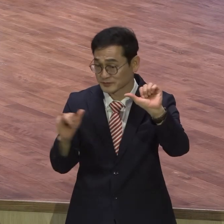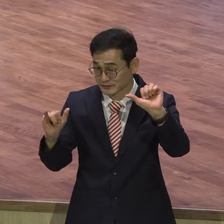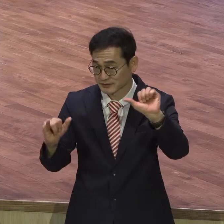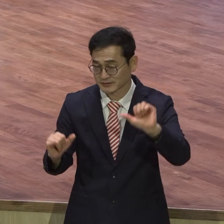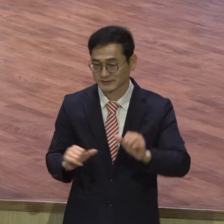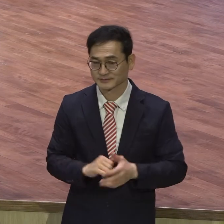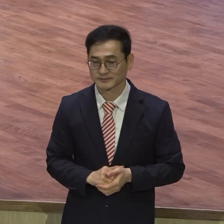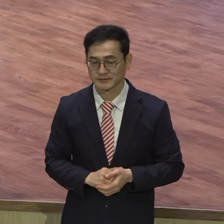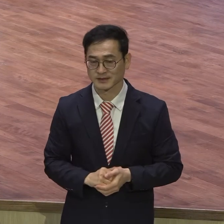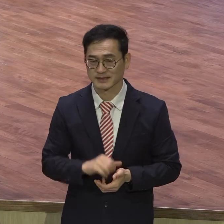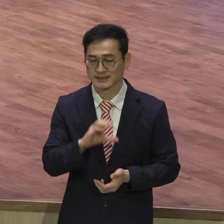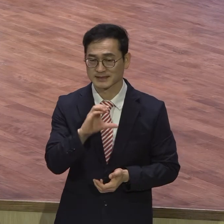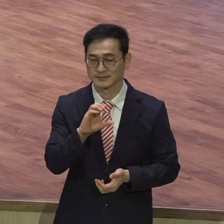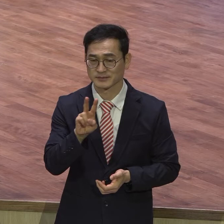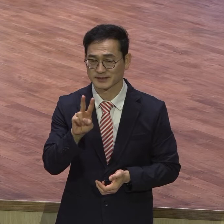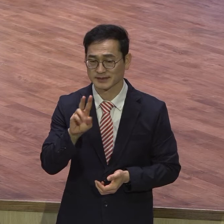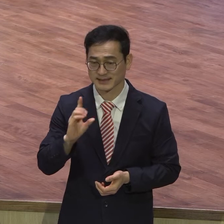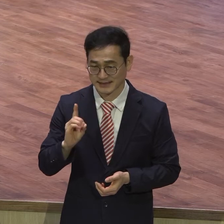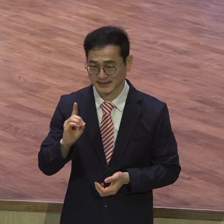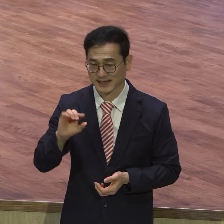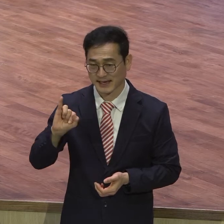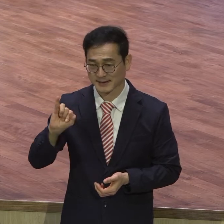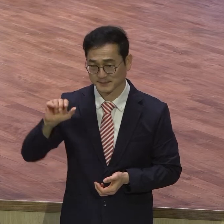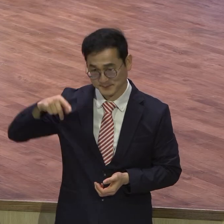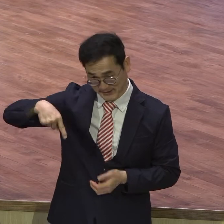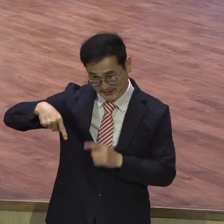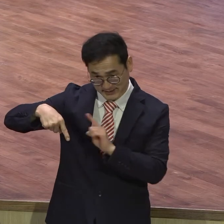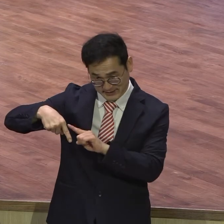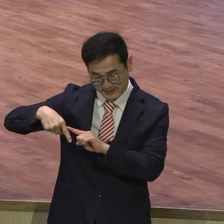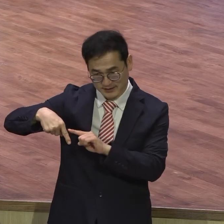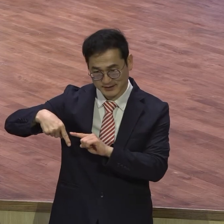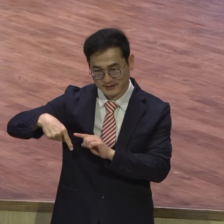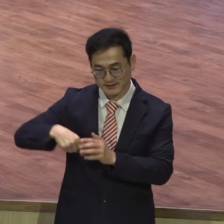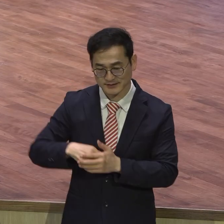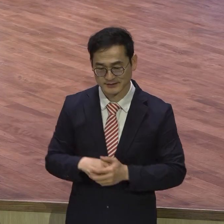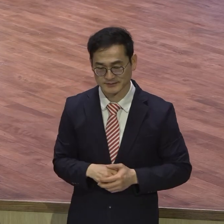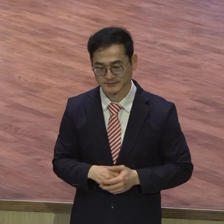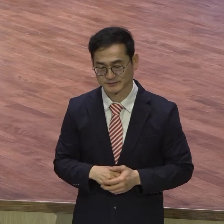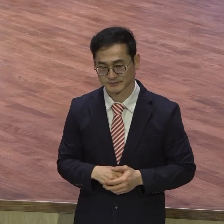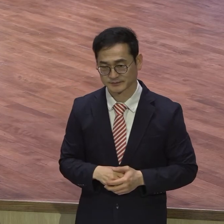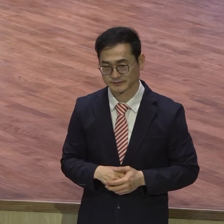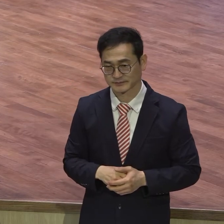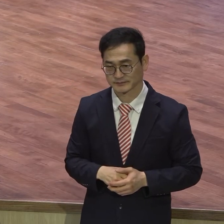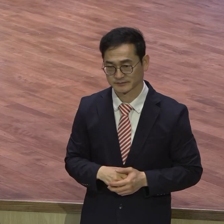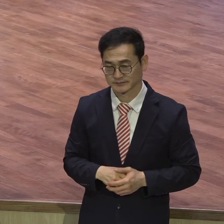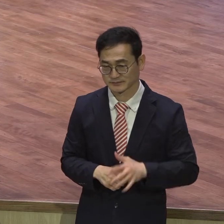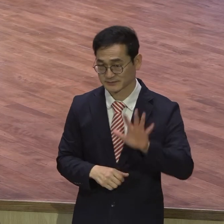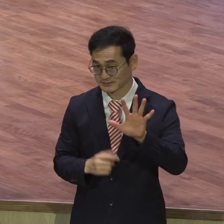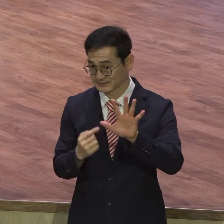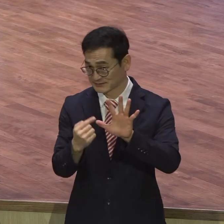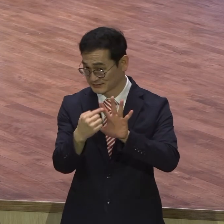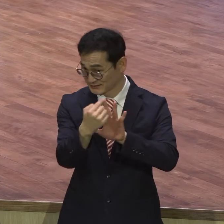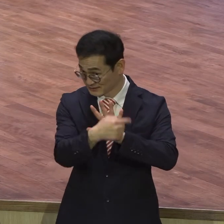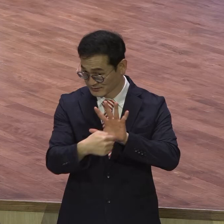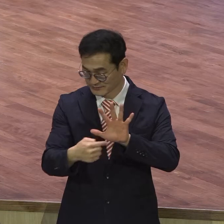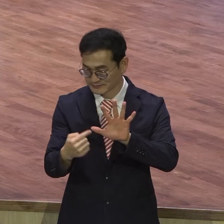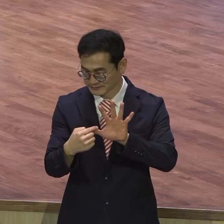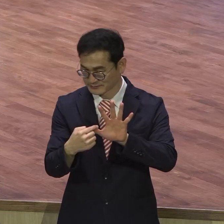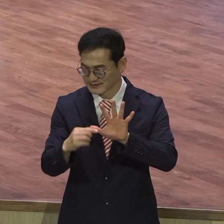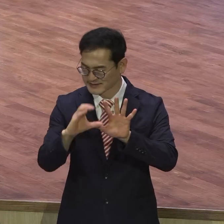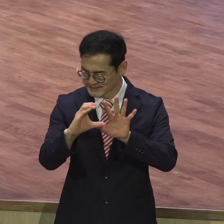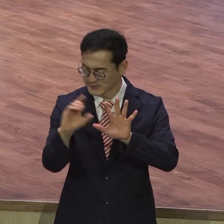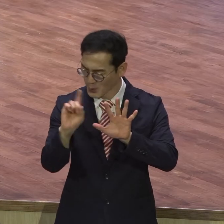주제 중에서 CVDIP 다섯 단어를 그렇게 설명하면서